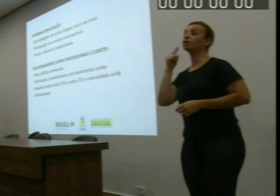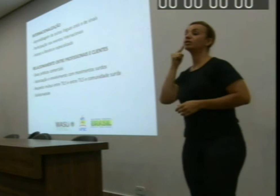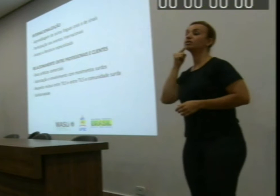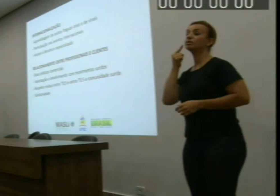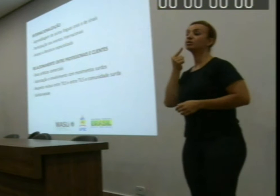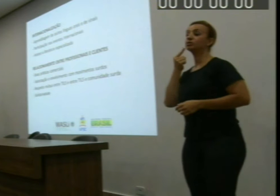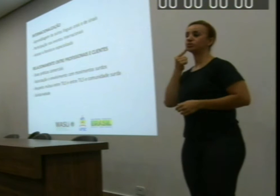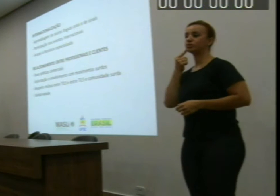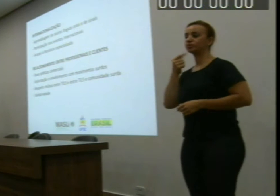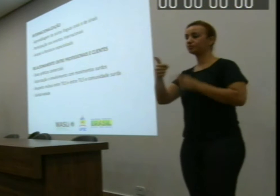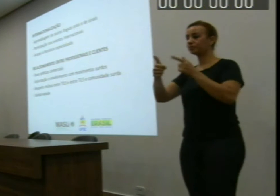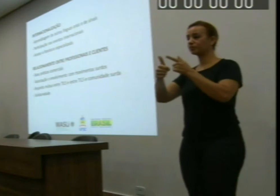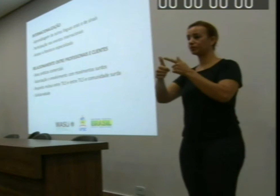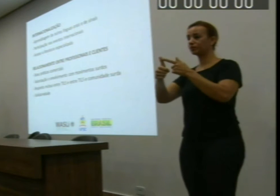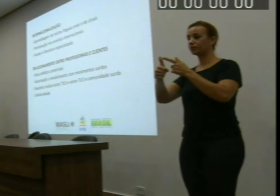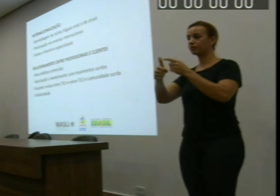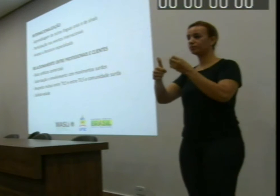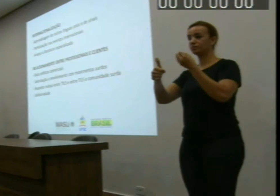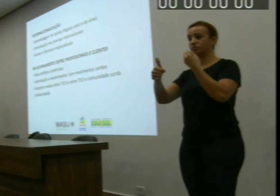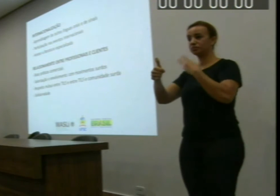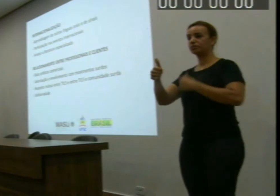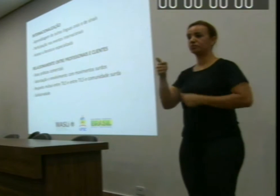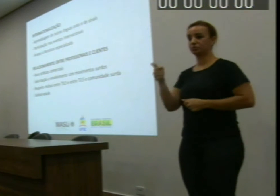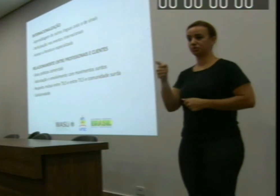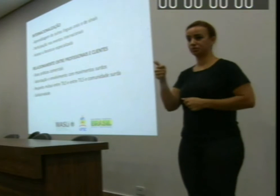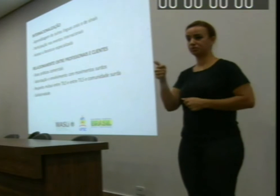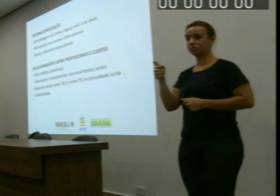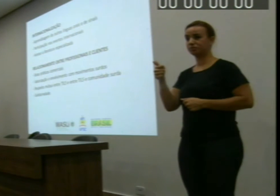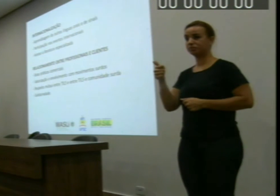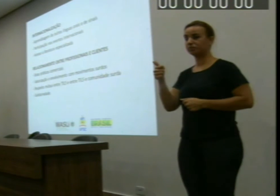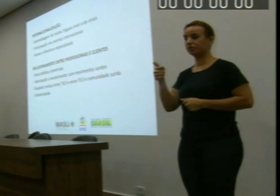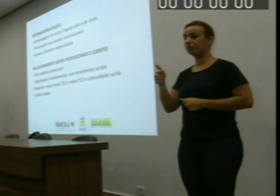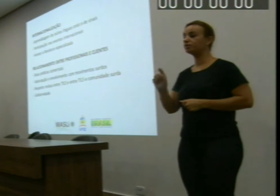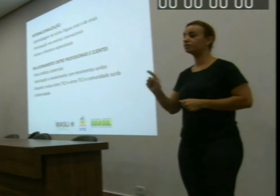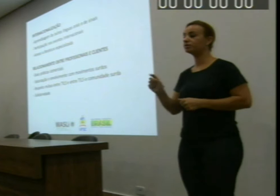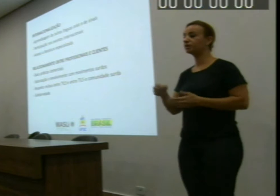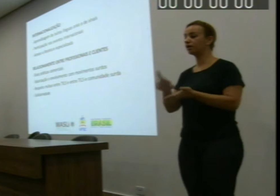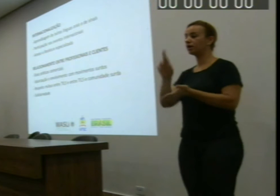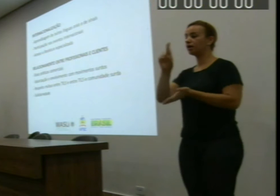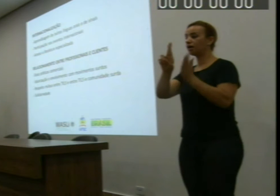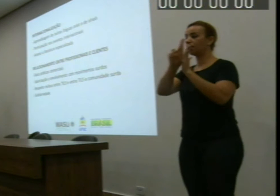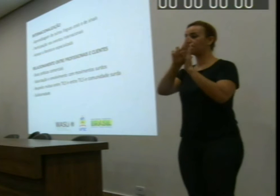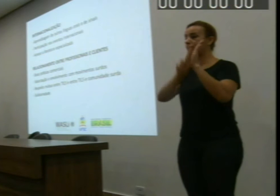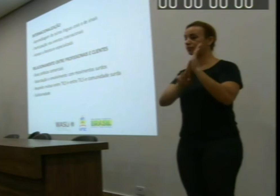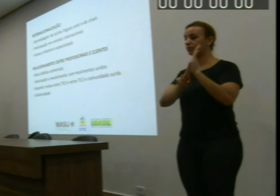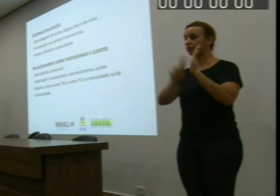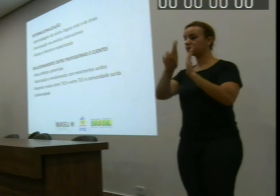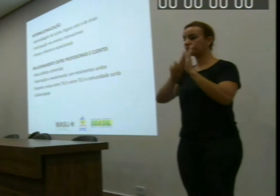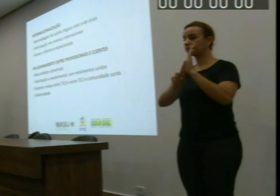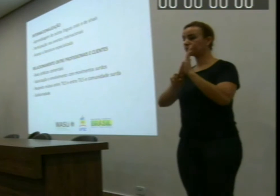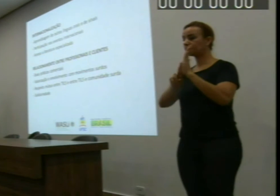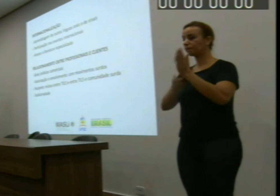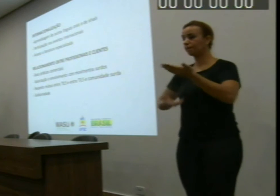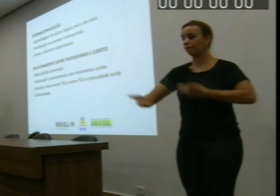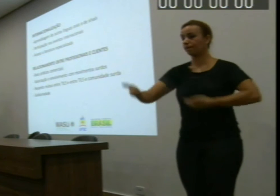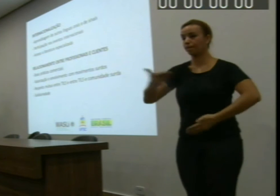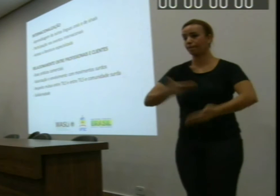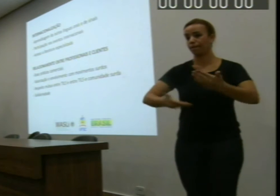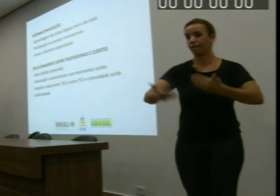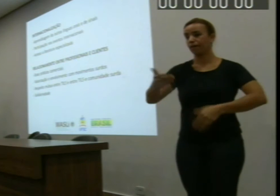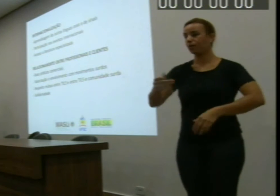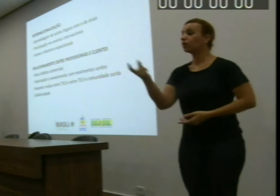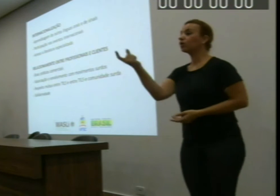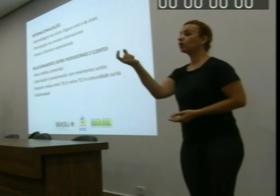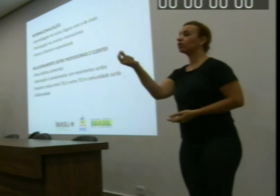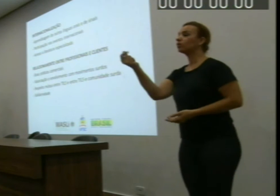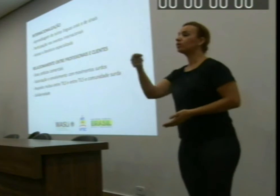primeiro boas práticas comerciais a gente precisa estabelecer regras das boas práticas comerciais do quanto se cobra